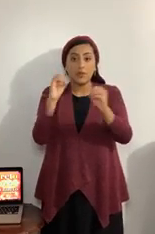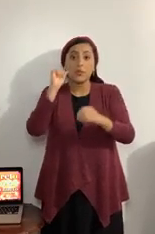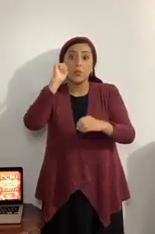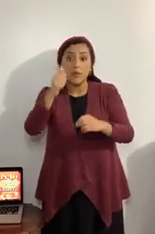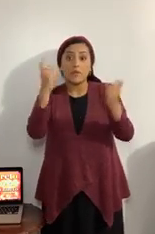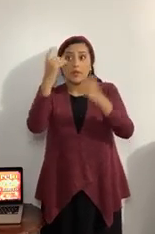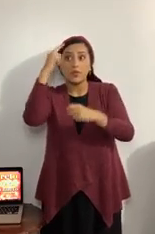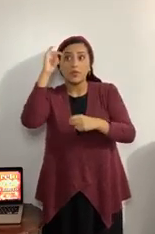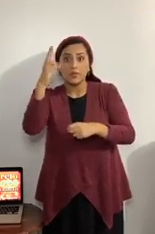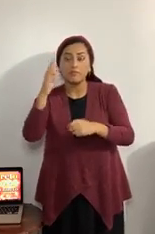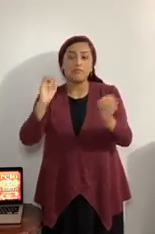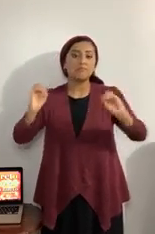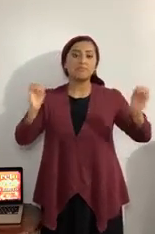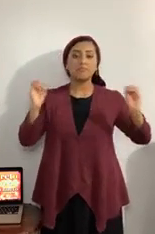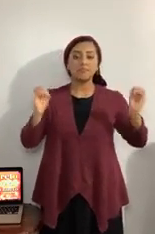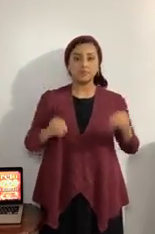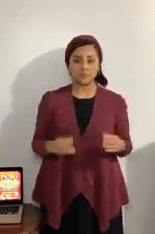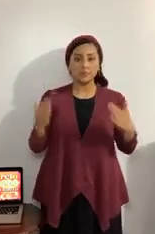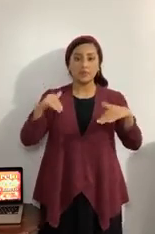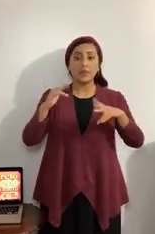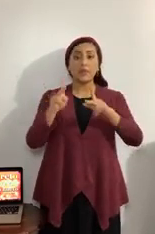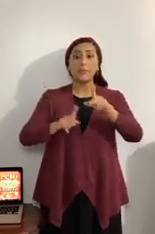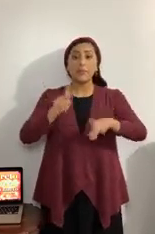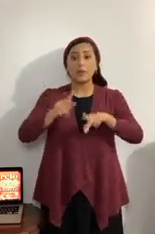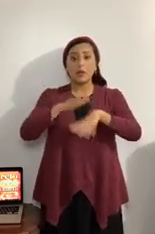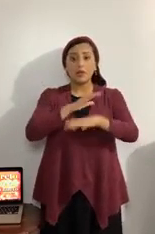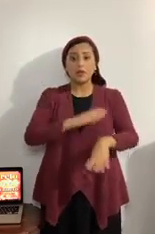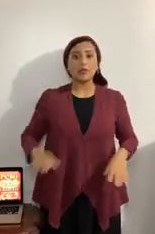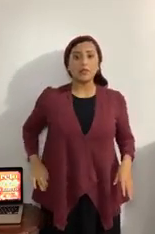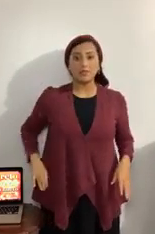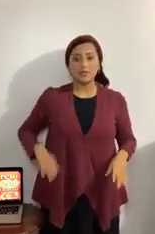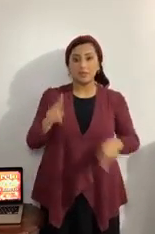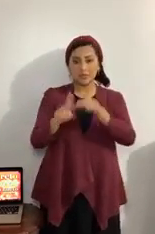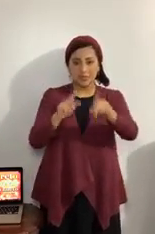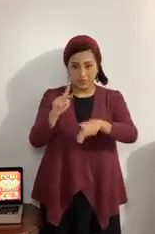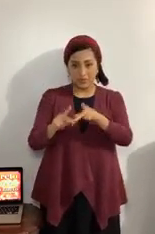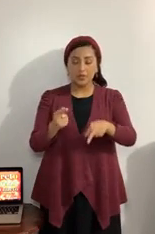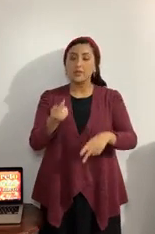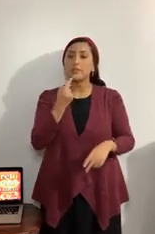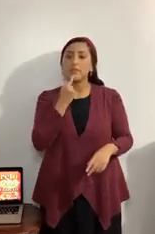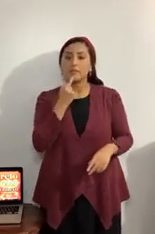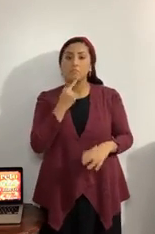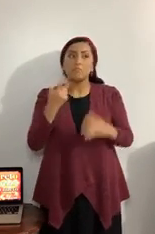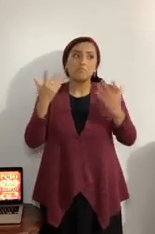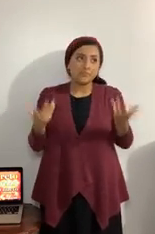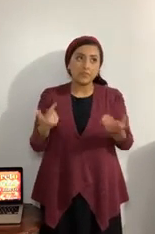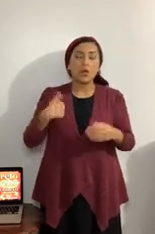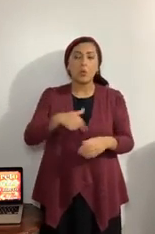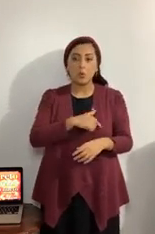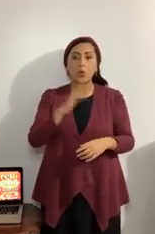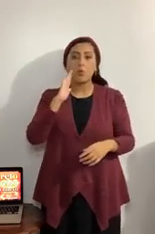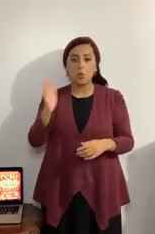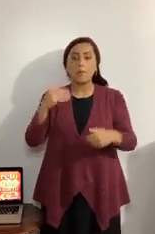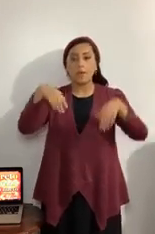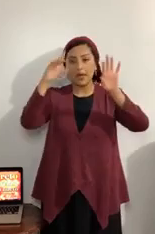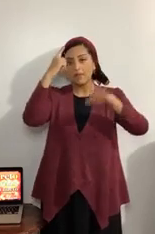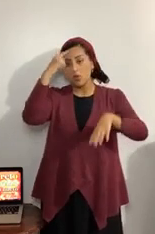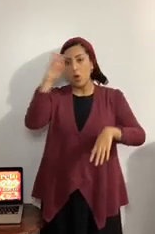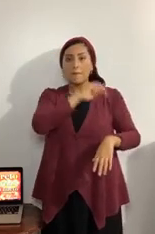para Yahweh. Entonces la gente en el cristianismo dice, bueno, nosotros lo vamos a hacer para el Mesías. ¿Quién sabe quién será